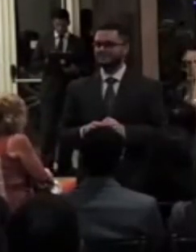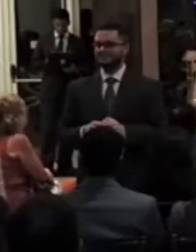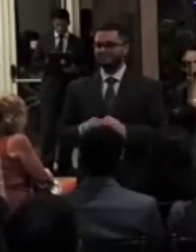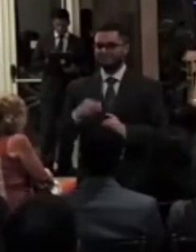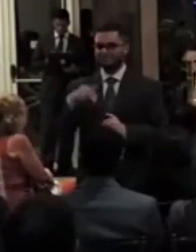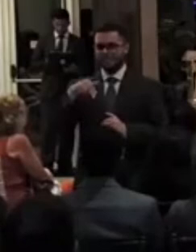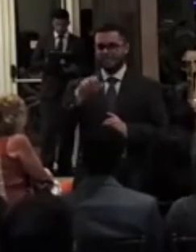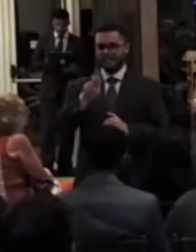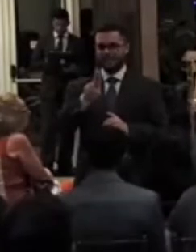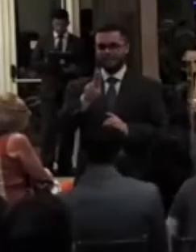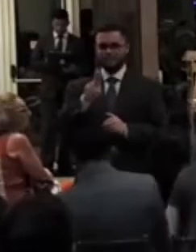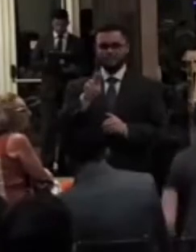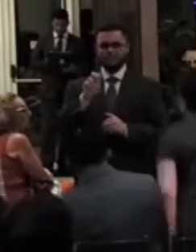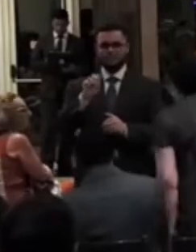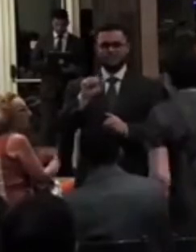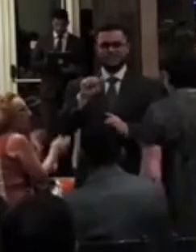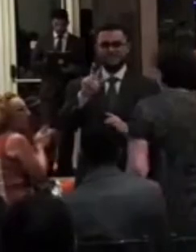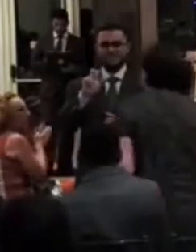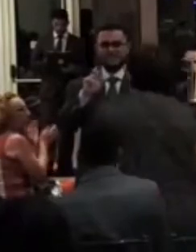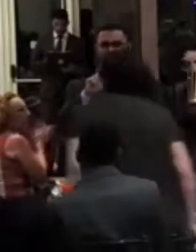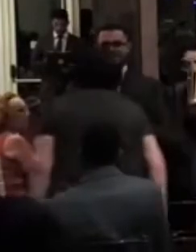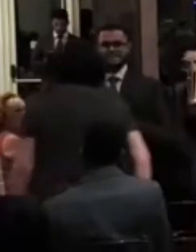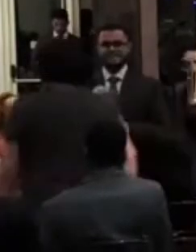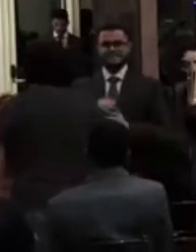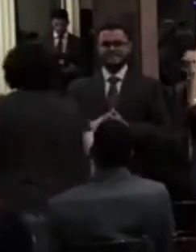Neuza Guarez.